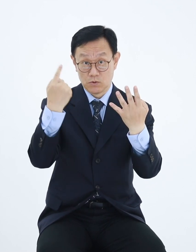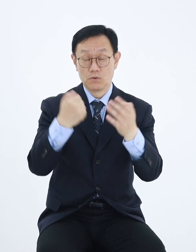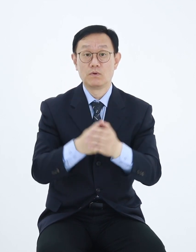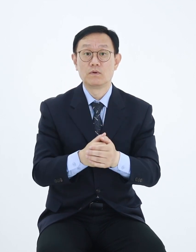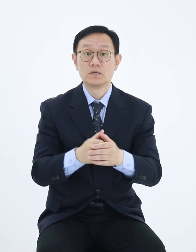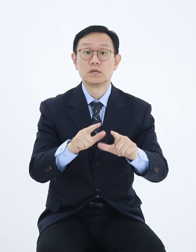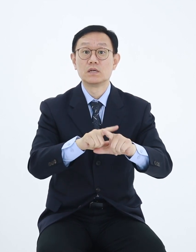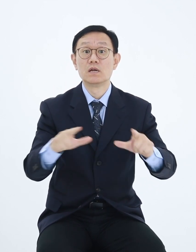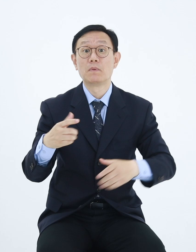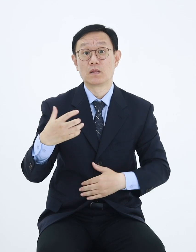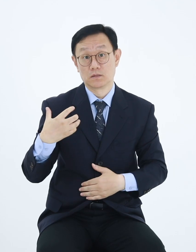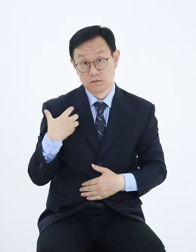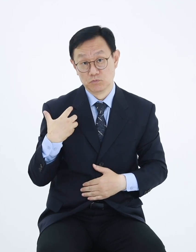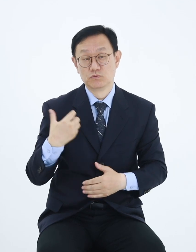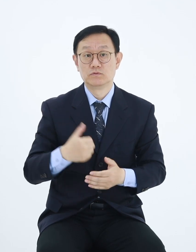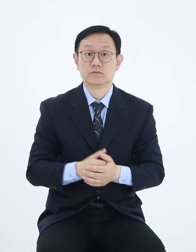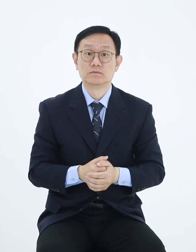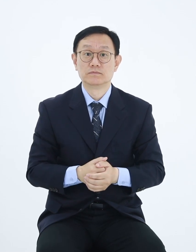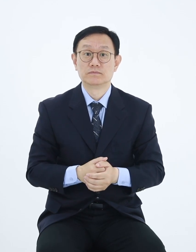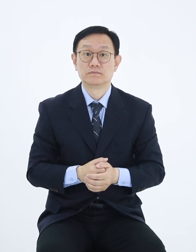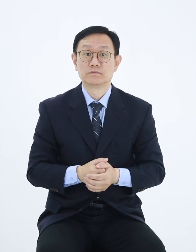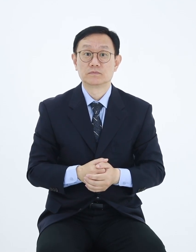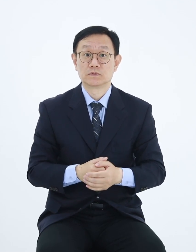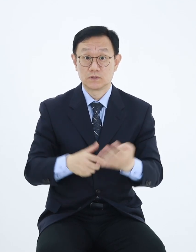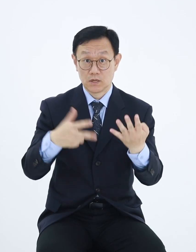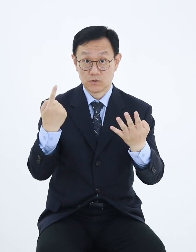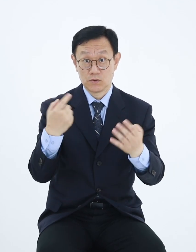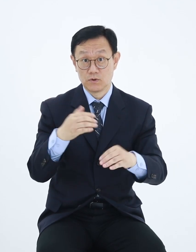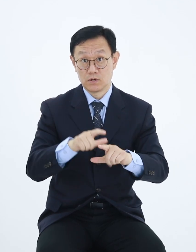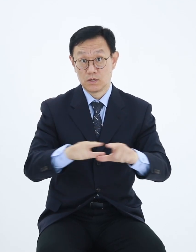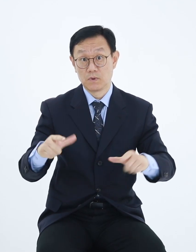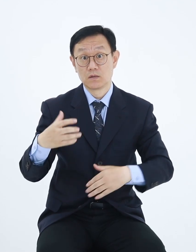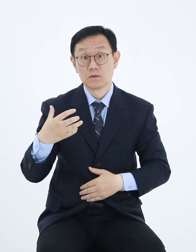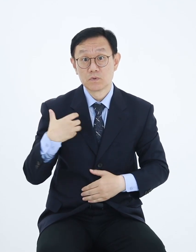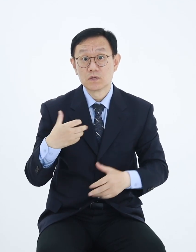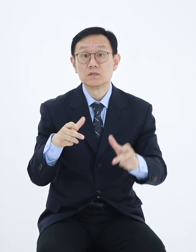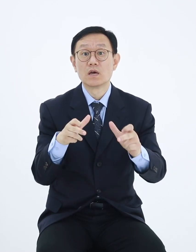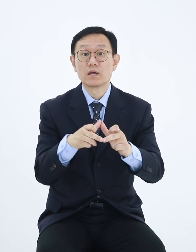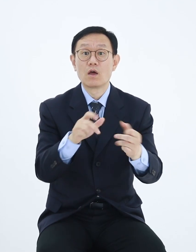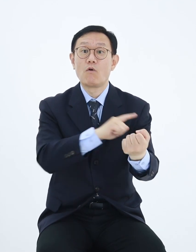제4조 일반 의무 제4조 일반 의무는